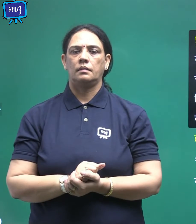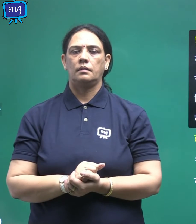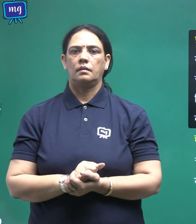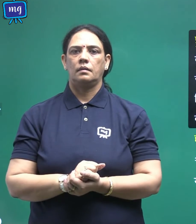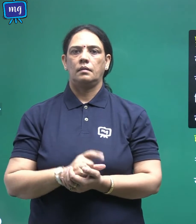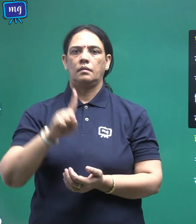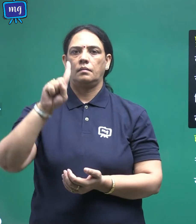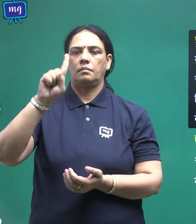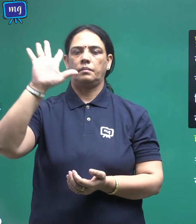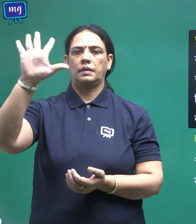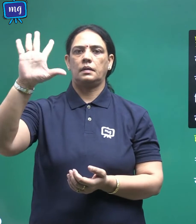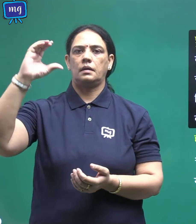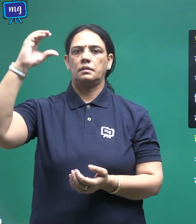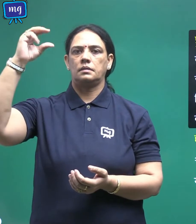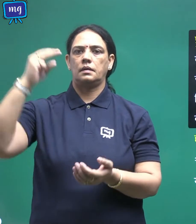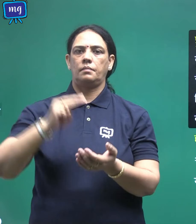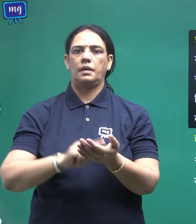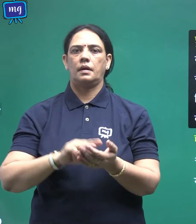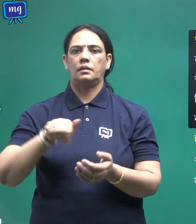15 सेमी है, तो